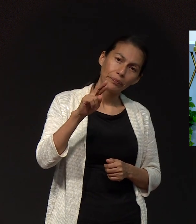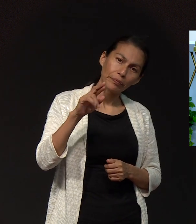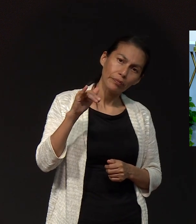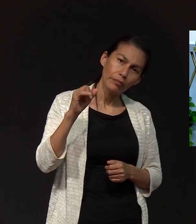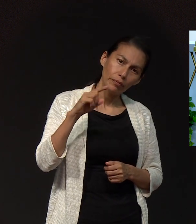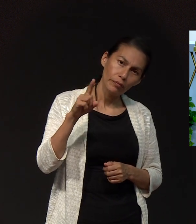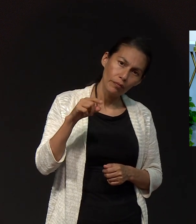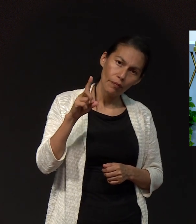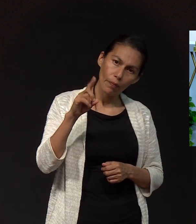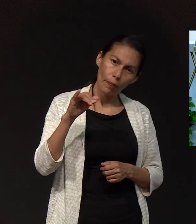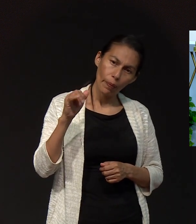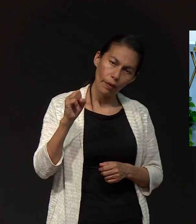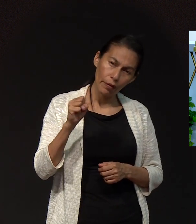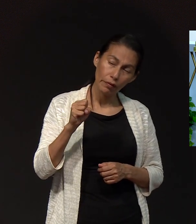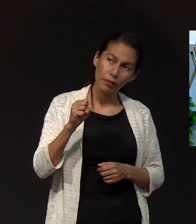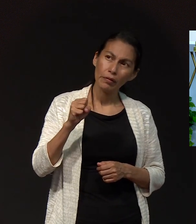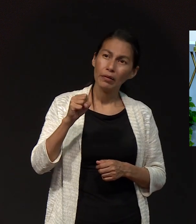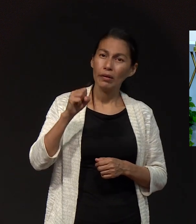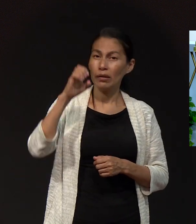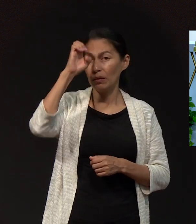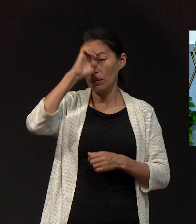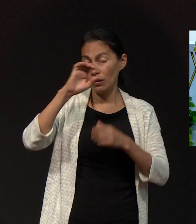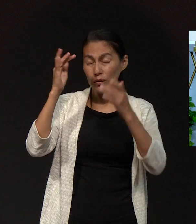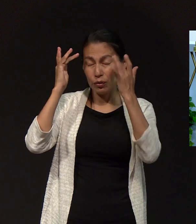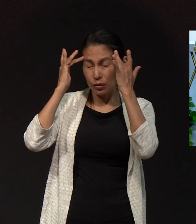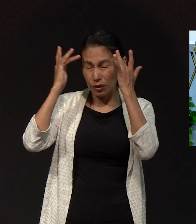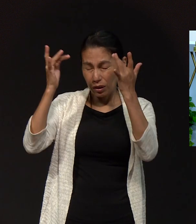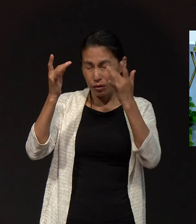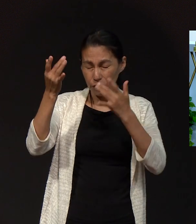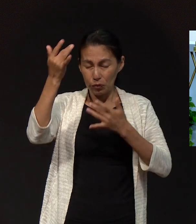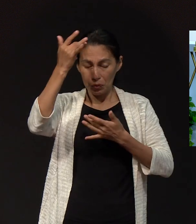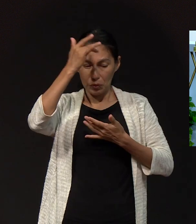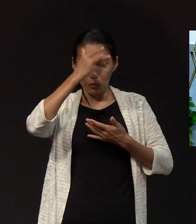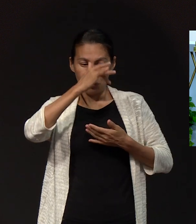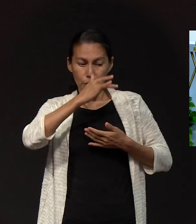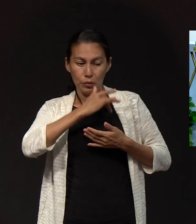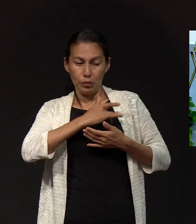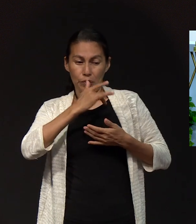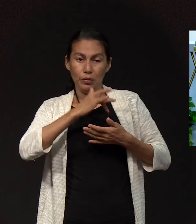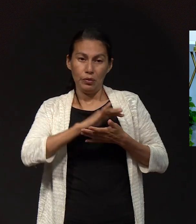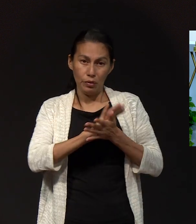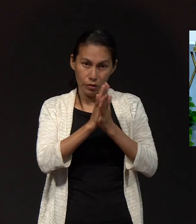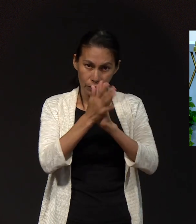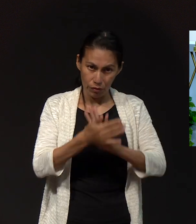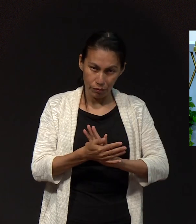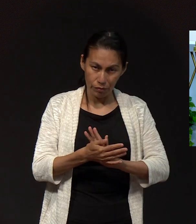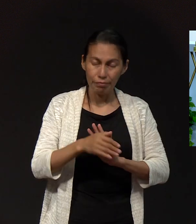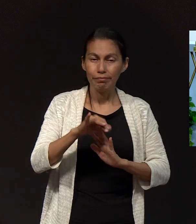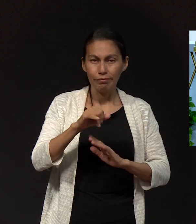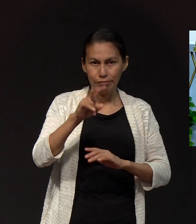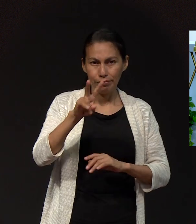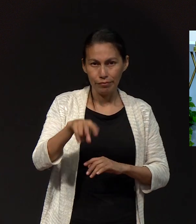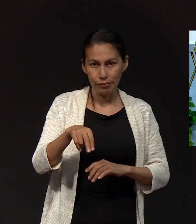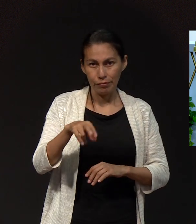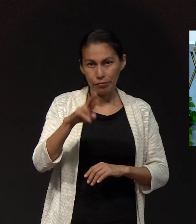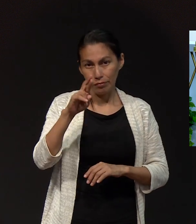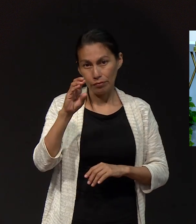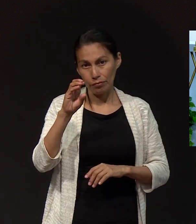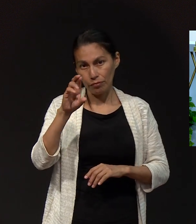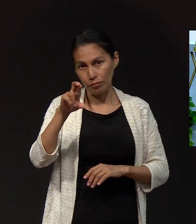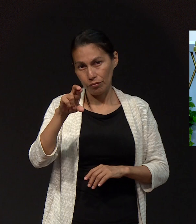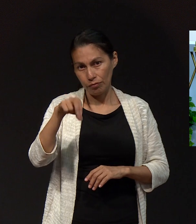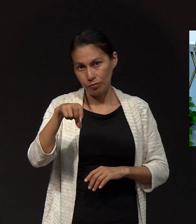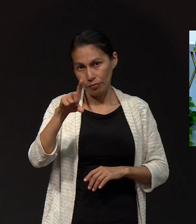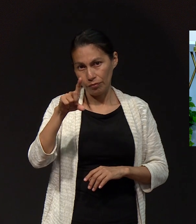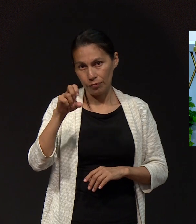Espíritu Santo Continúe trabajando En su corazón Hemos orado Muchas veces Por Beatriz Roque Y